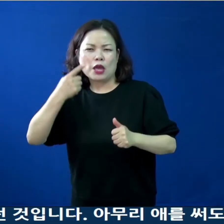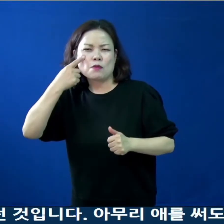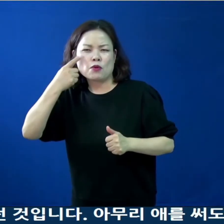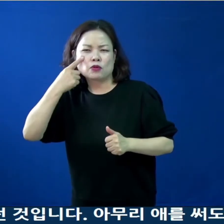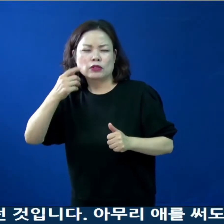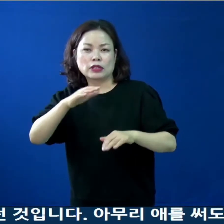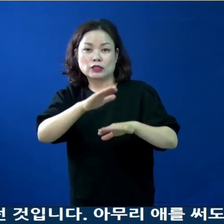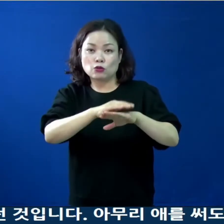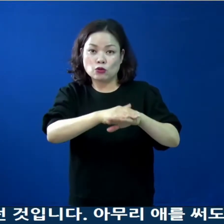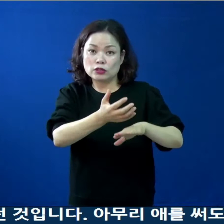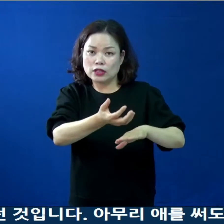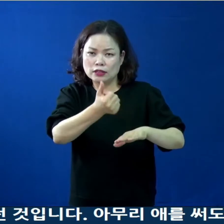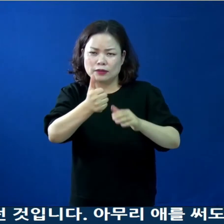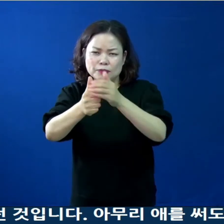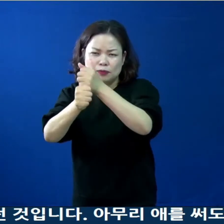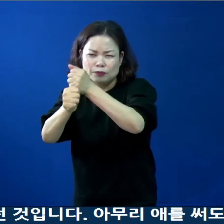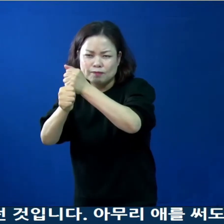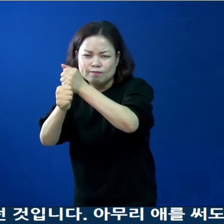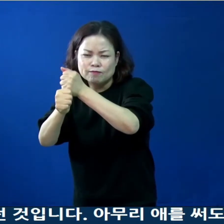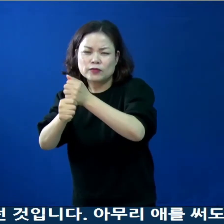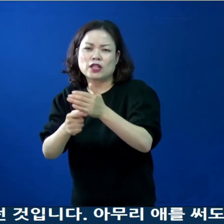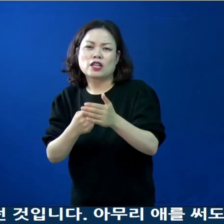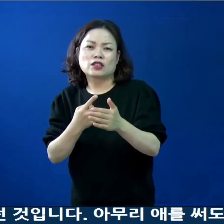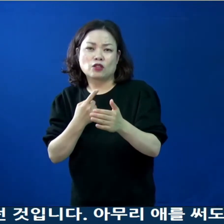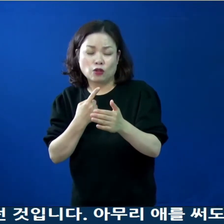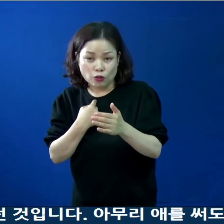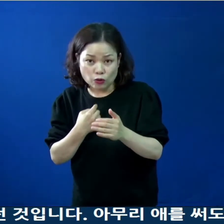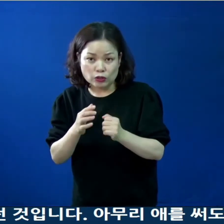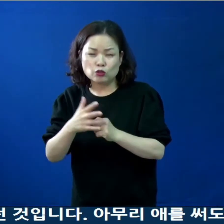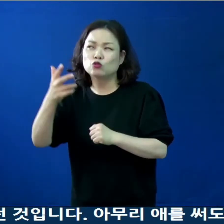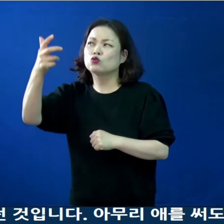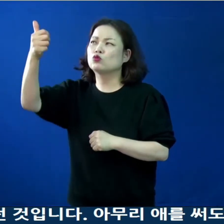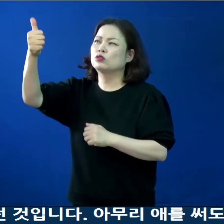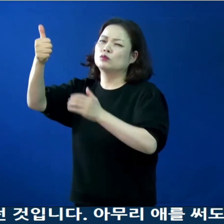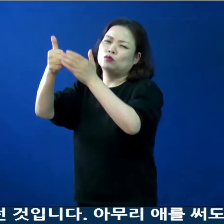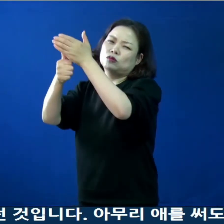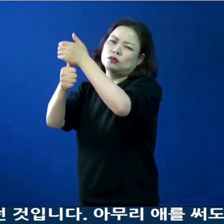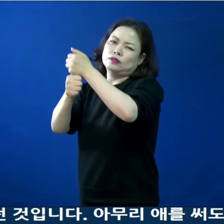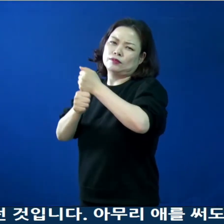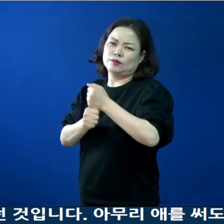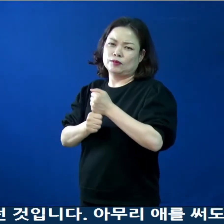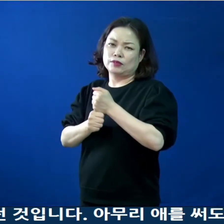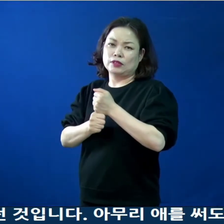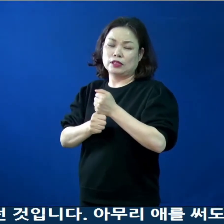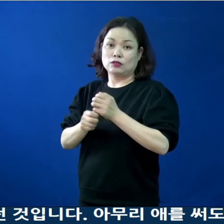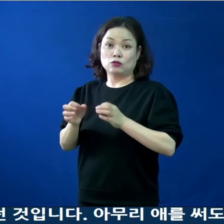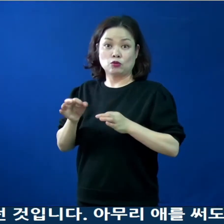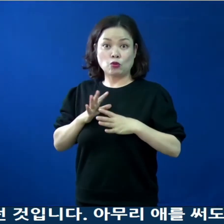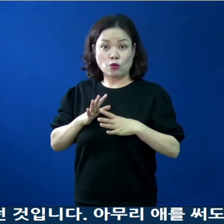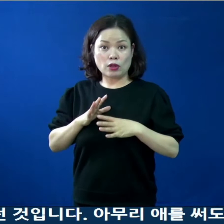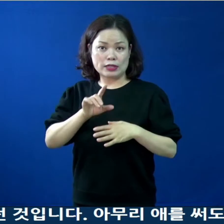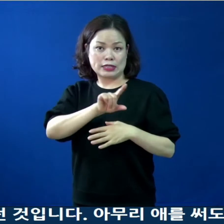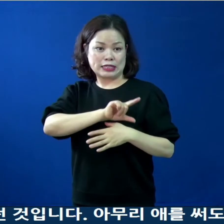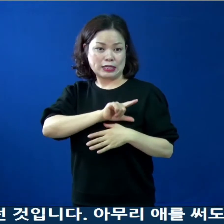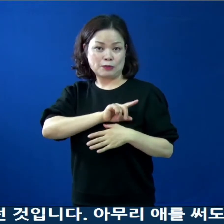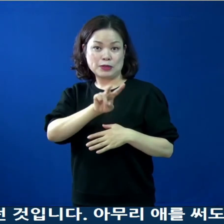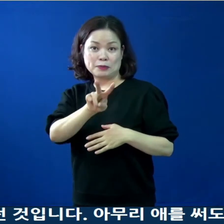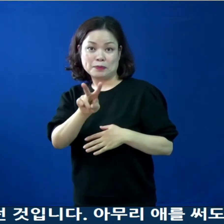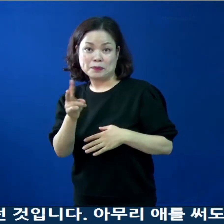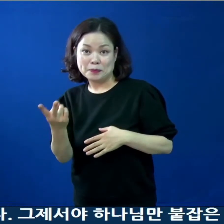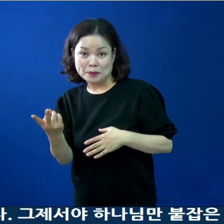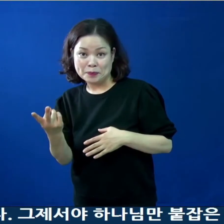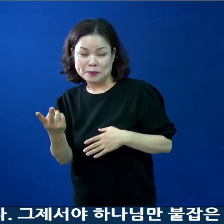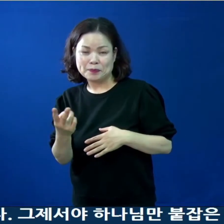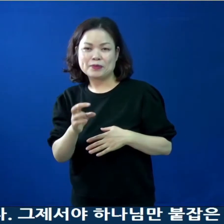그 손으로, 잡아보려고 했던 그 손으로 이제 주님을 붙잡은 것이죠. 그때 놀랍게 이름이 바뀌게 됩니다.